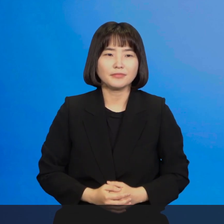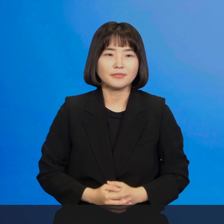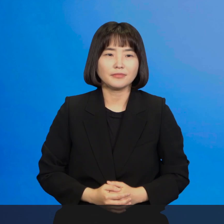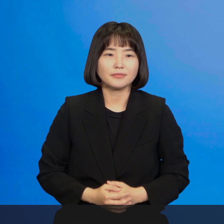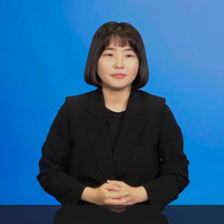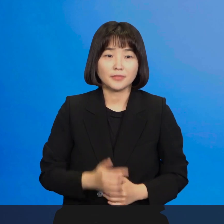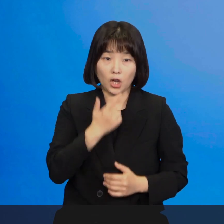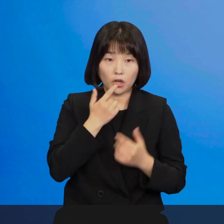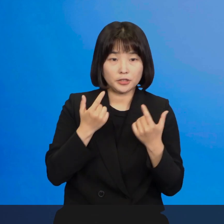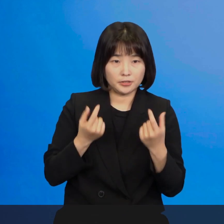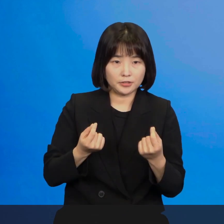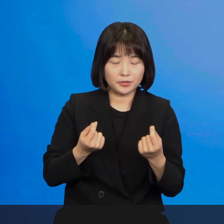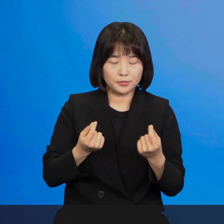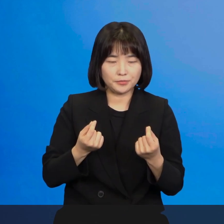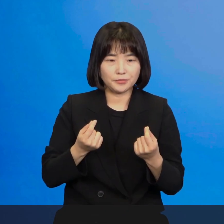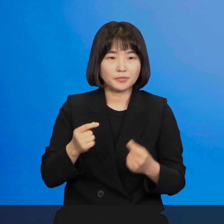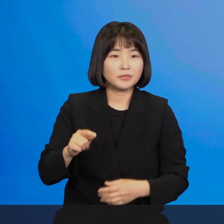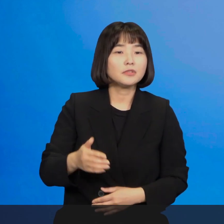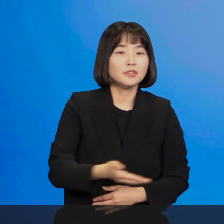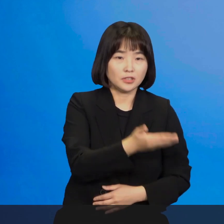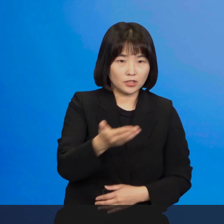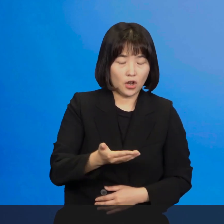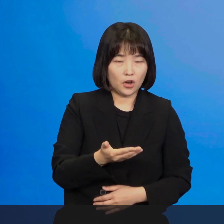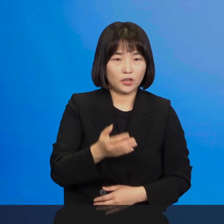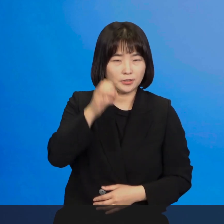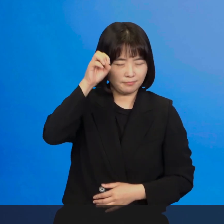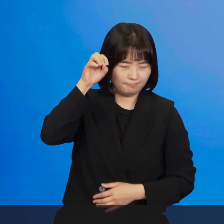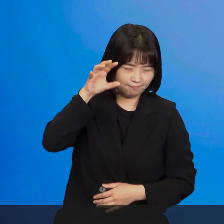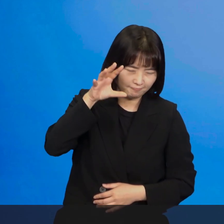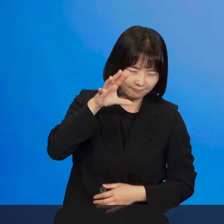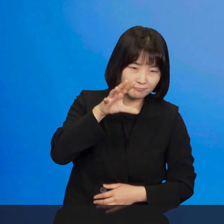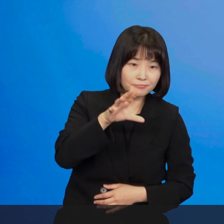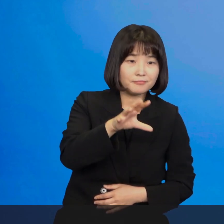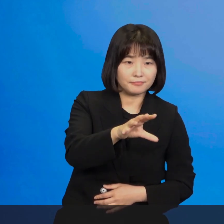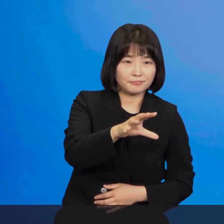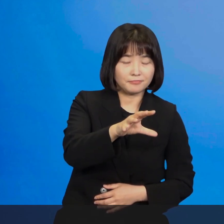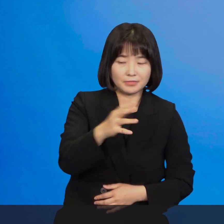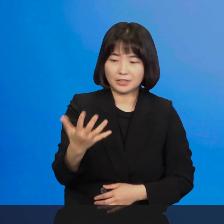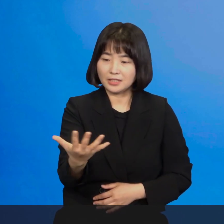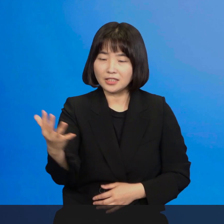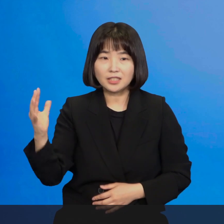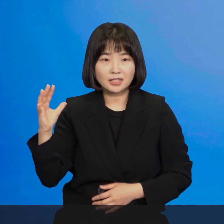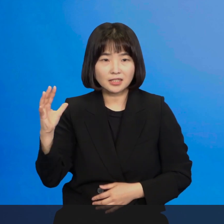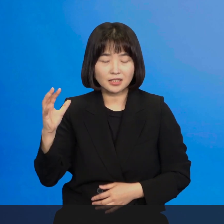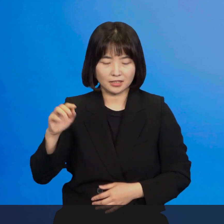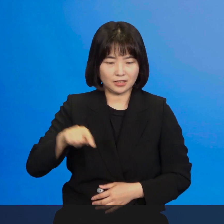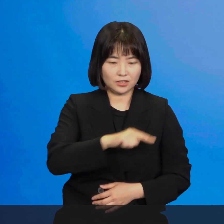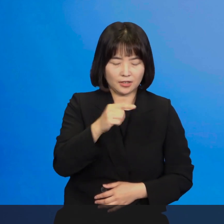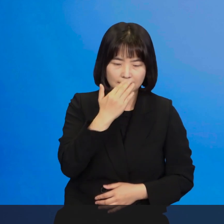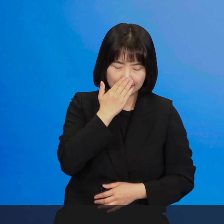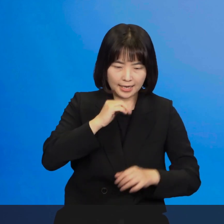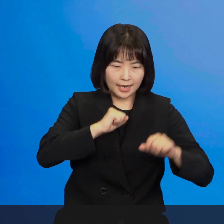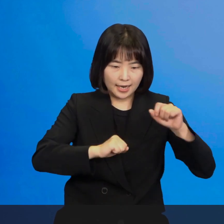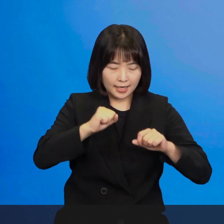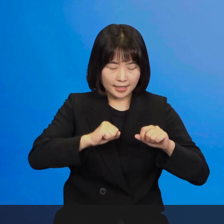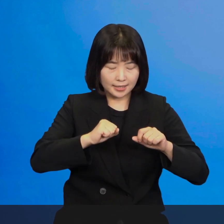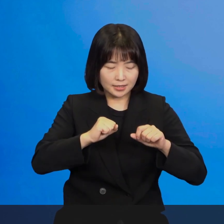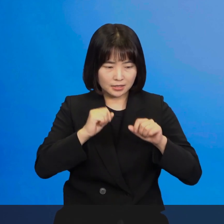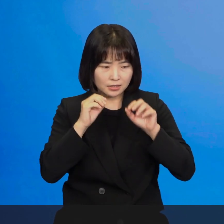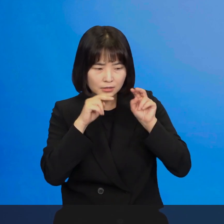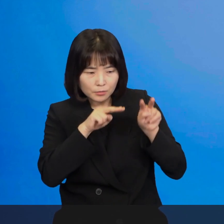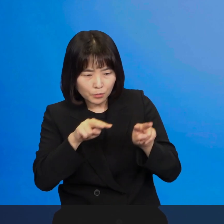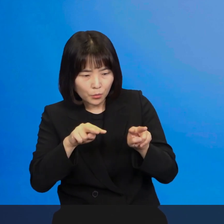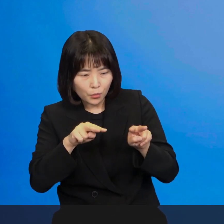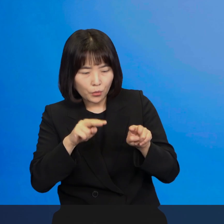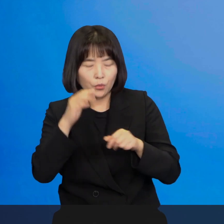비친다. 이와 같이 너희 빛을 사람에게 비추어서 그들이 너희의 착한 행실을 보고